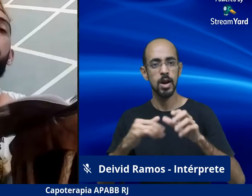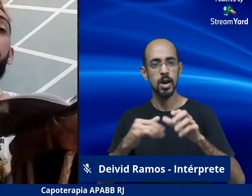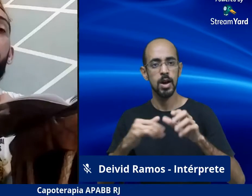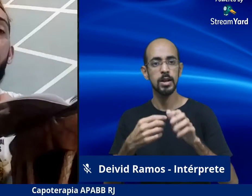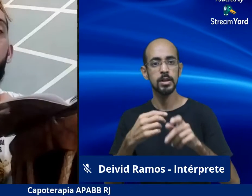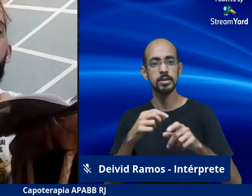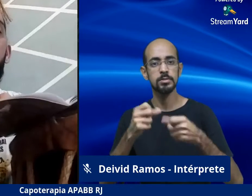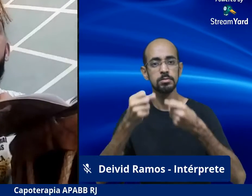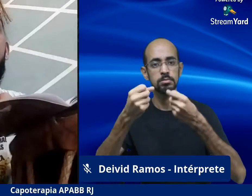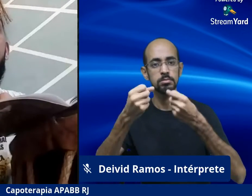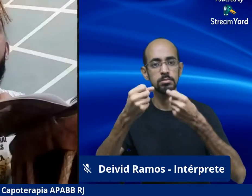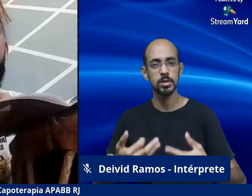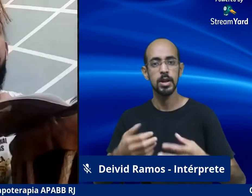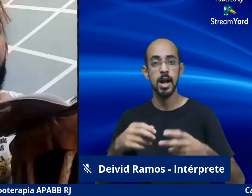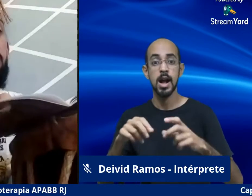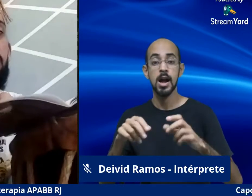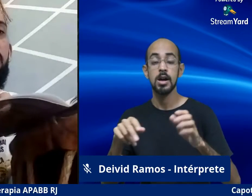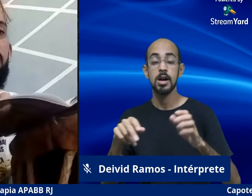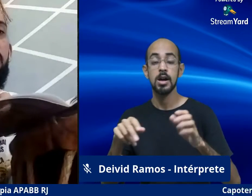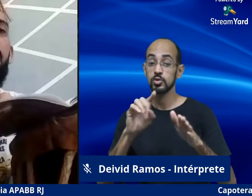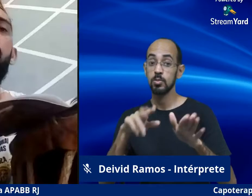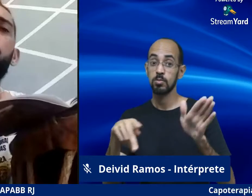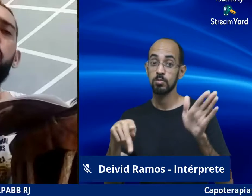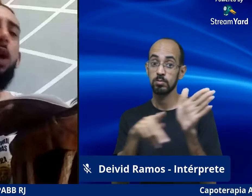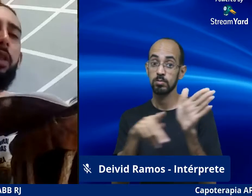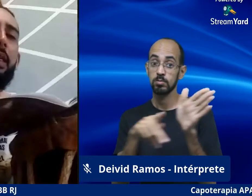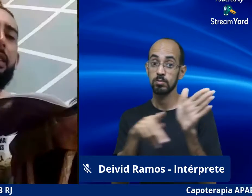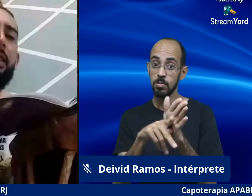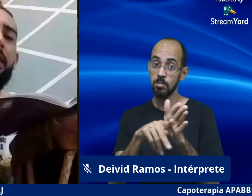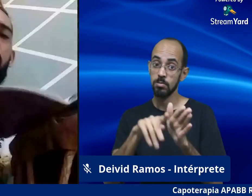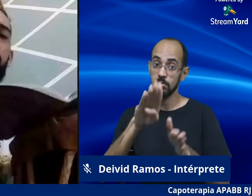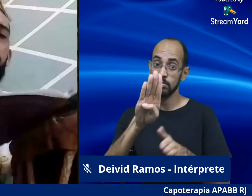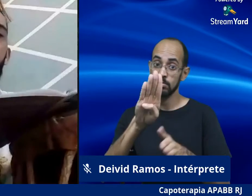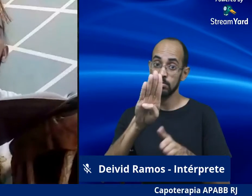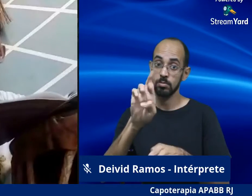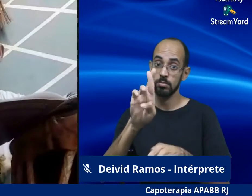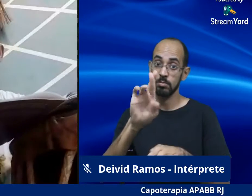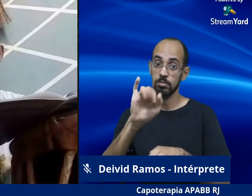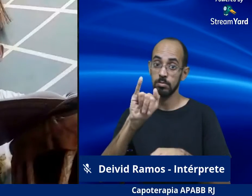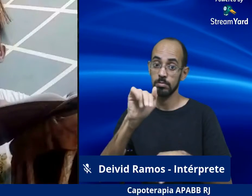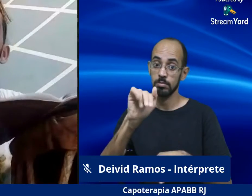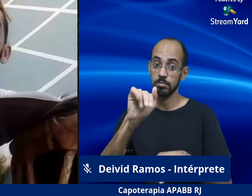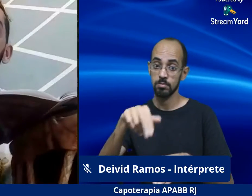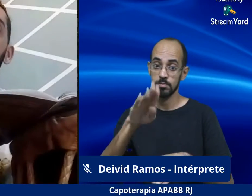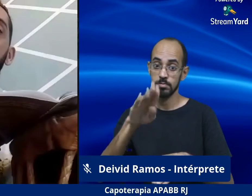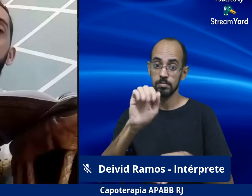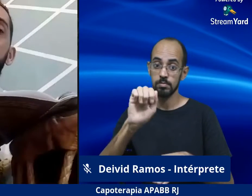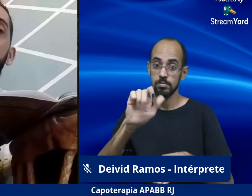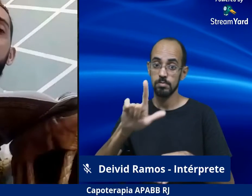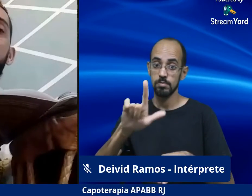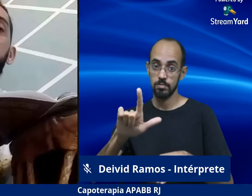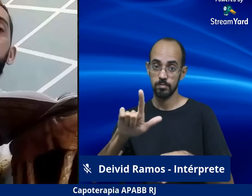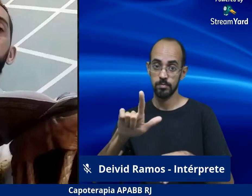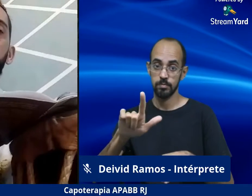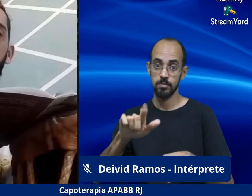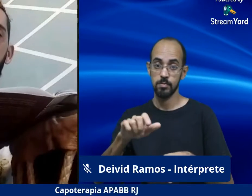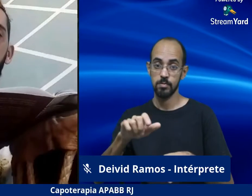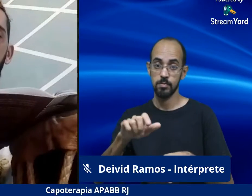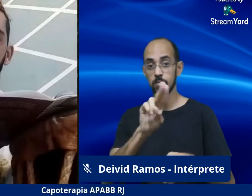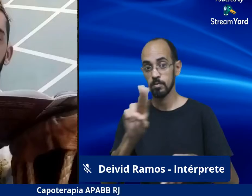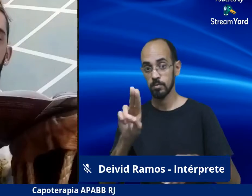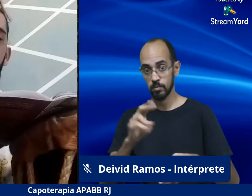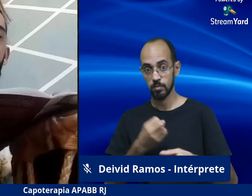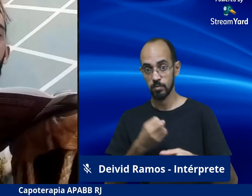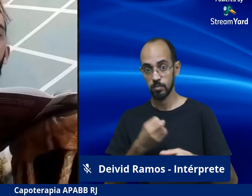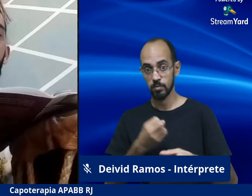sobre o birimbau, que é quem dita tudo o que acontece na roda de capoeira. O nome desse poema é Ritmo Perfeito.